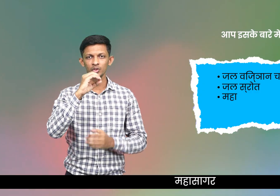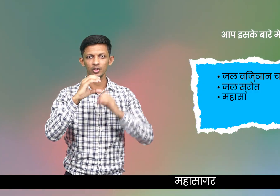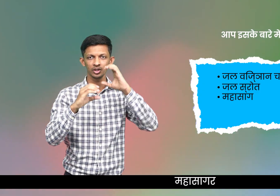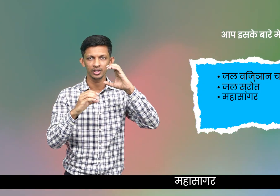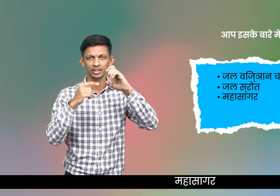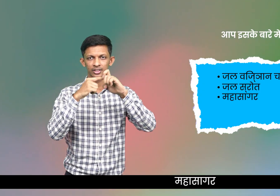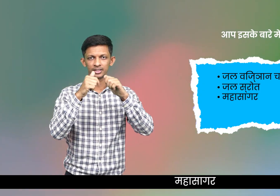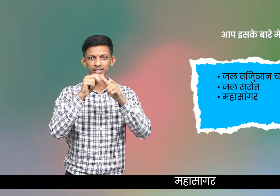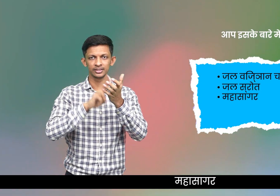महासागर,